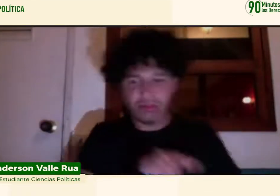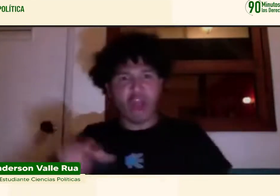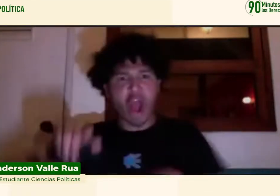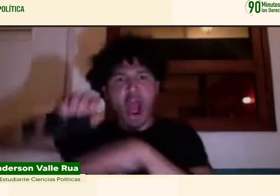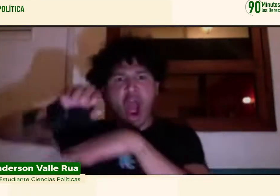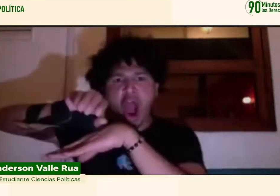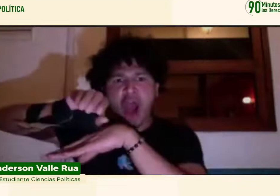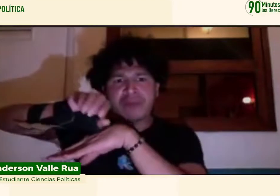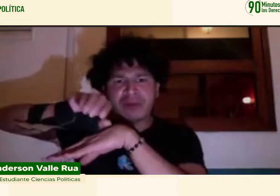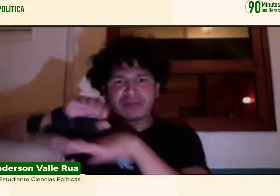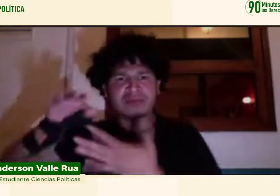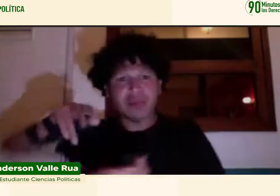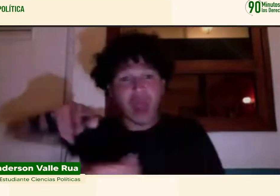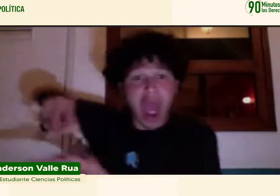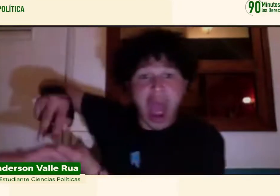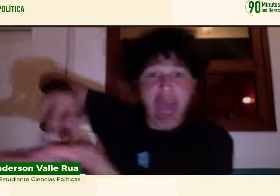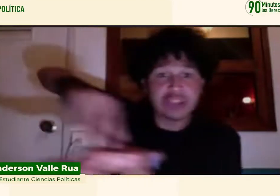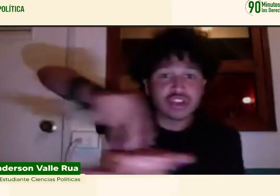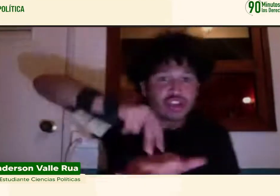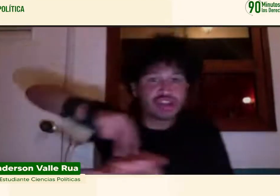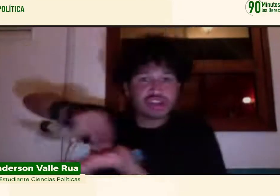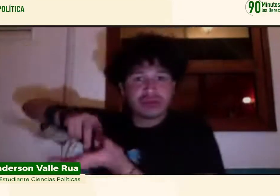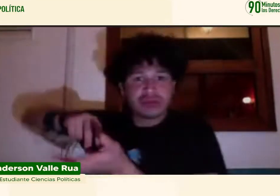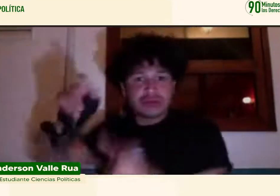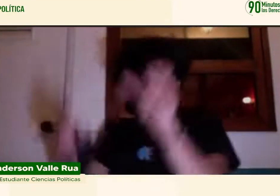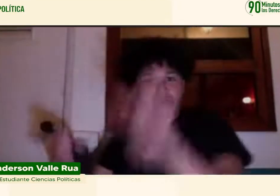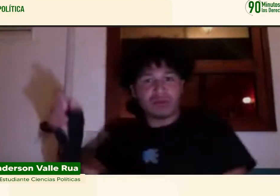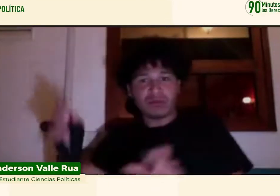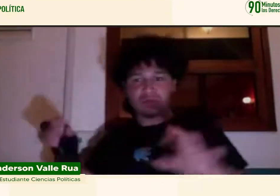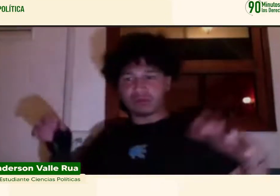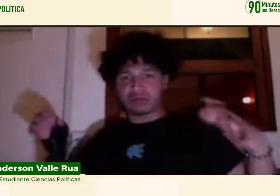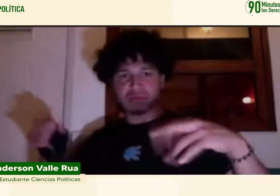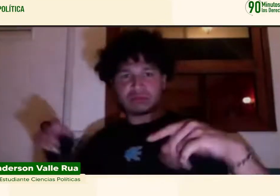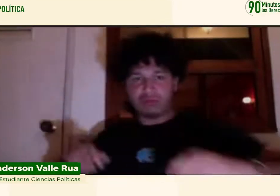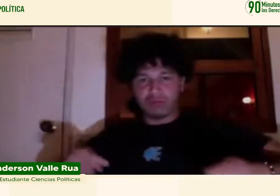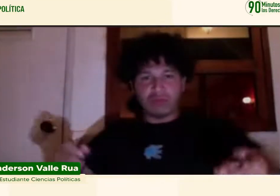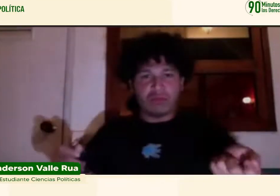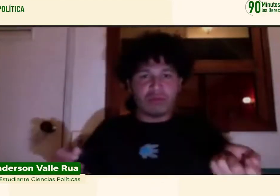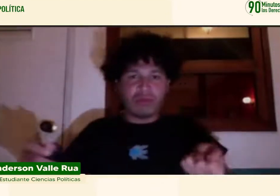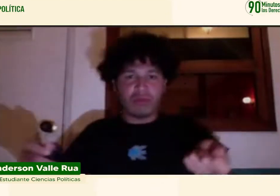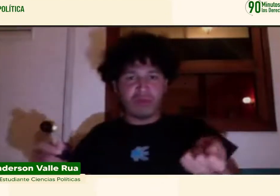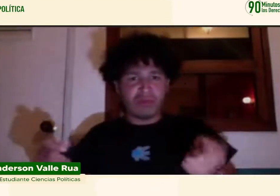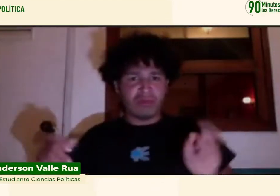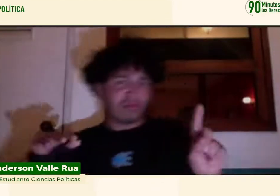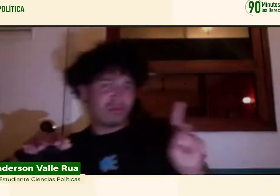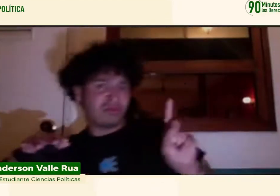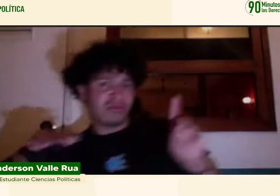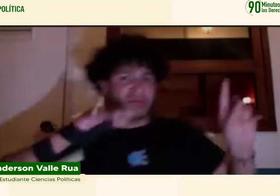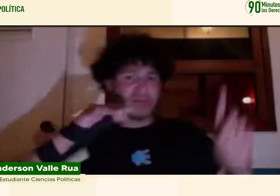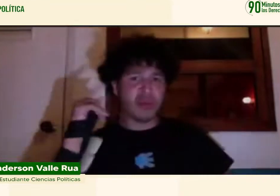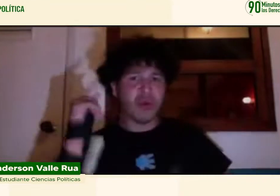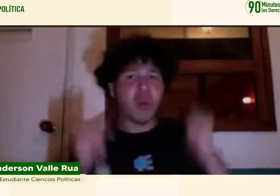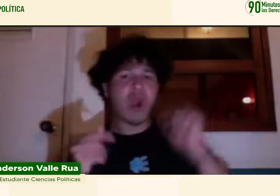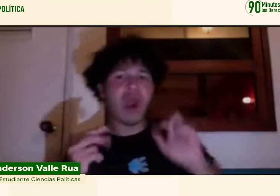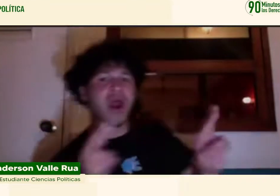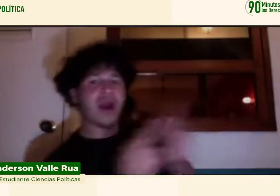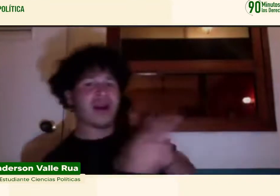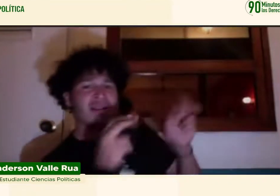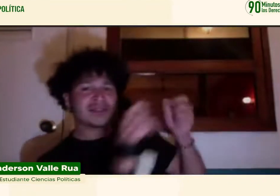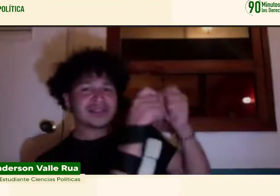lo que le brinda la ciudadanía la participación abierta en la política y tomar las decisiones a partir de las